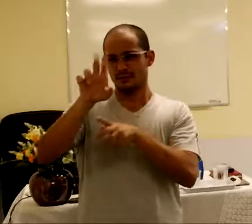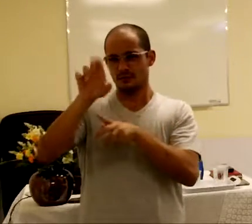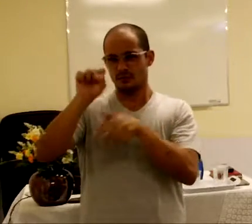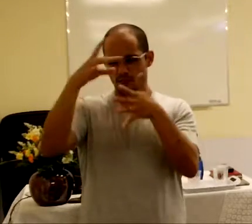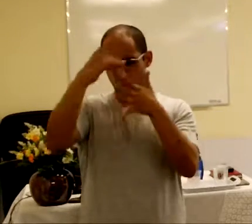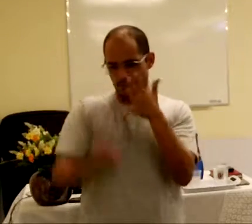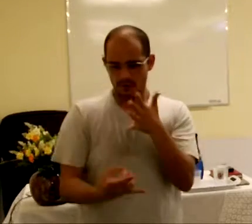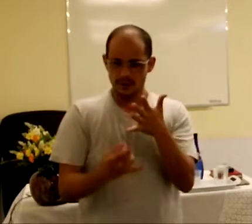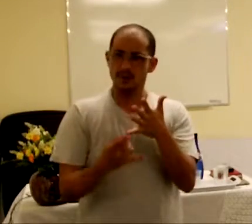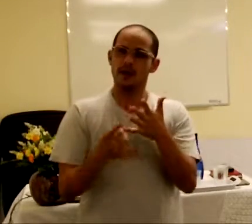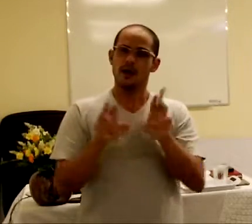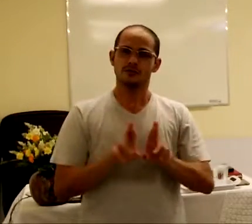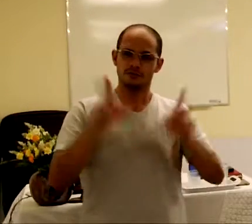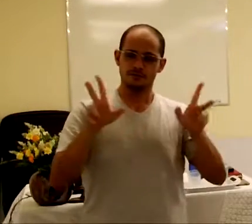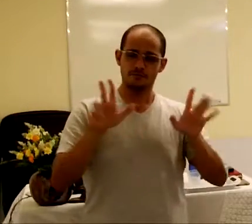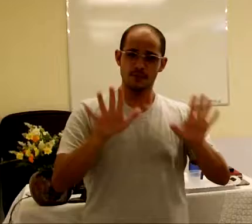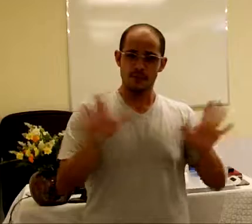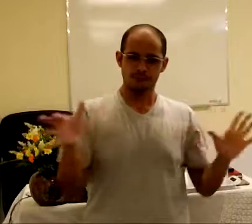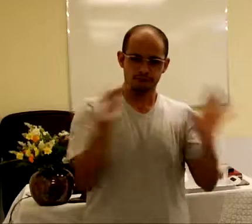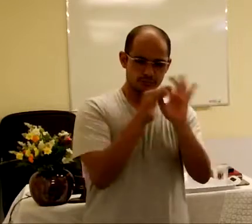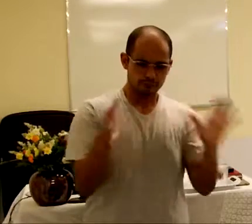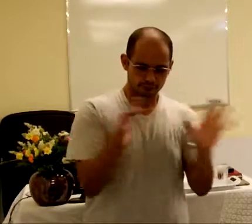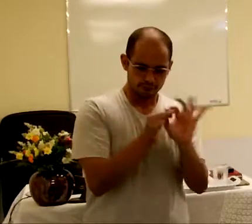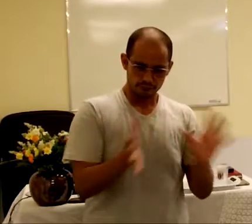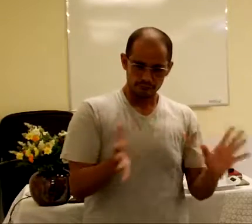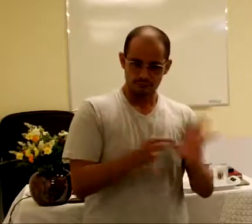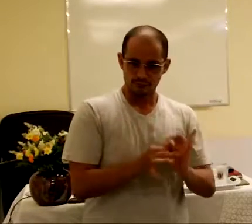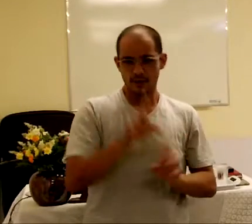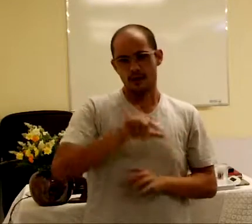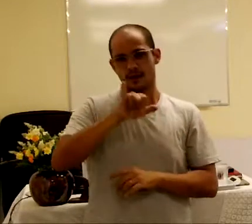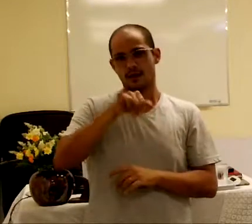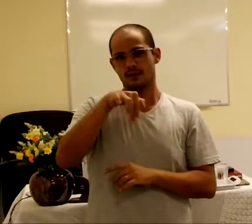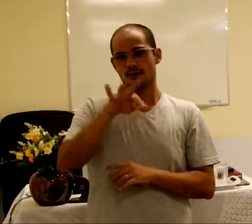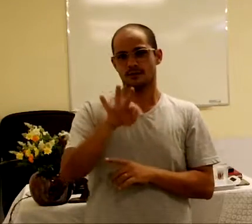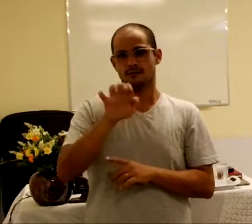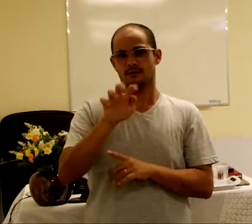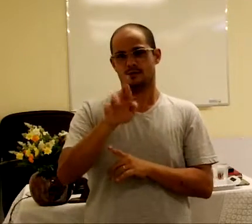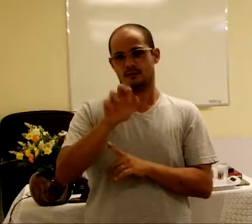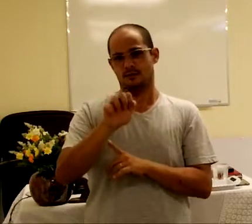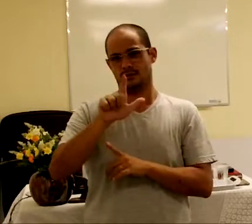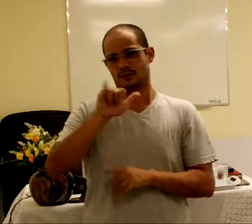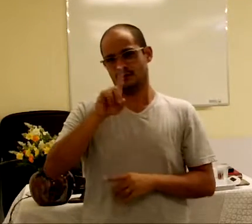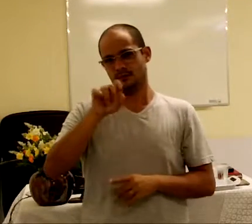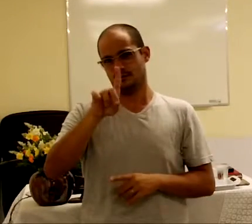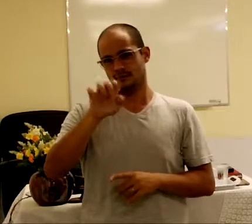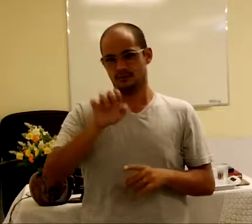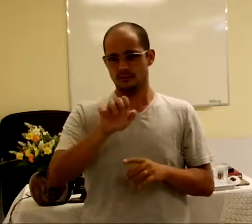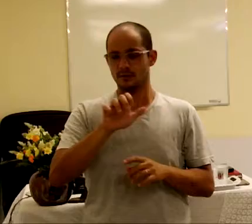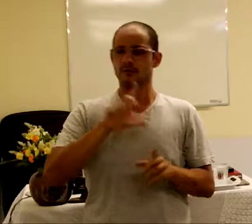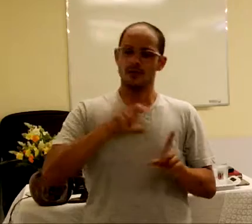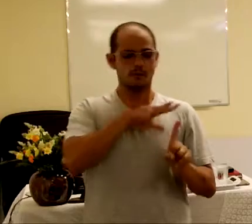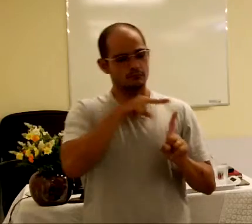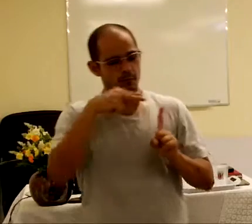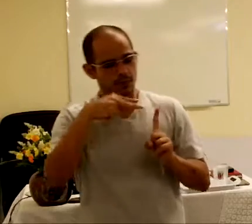sucessivamente. Então há uma ideia de integralidade, de complementariedade entre as diversas visões sobre